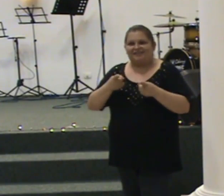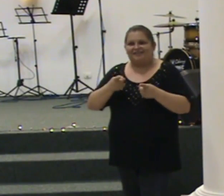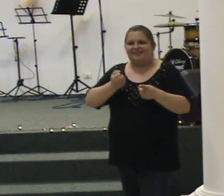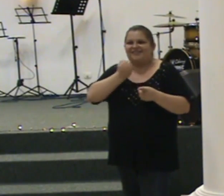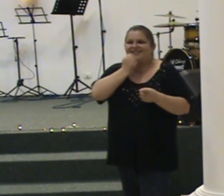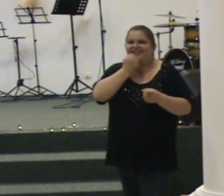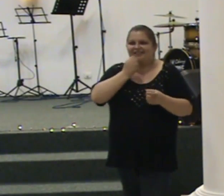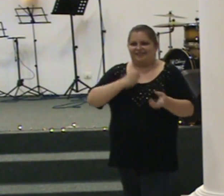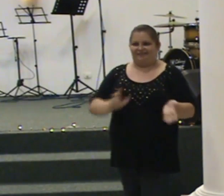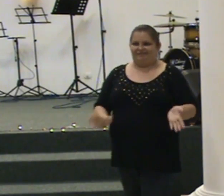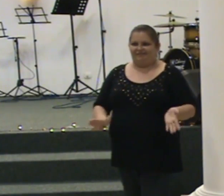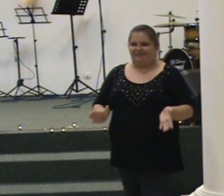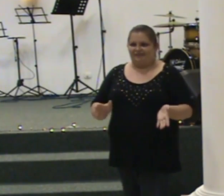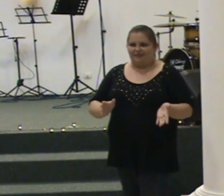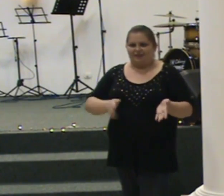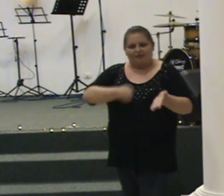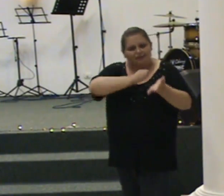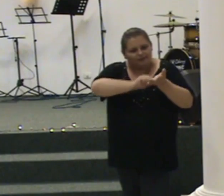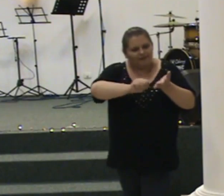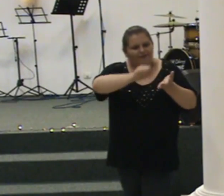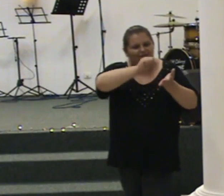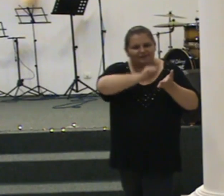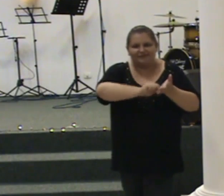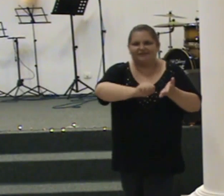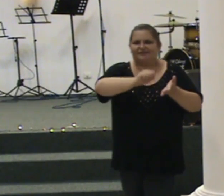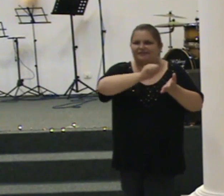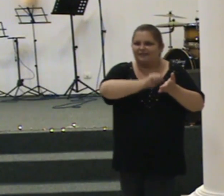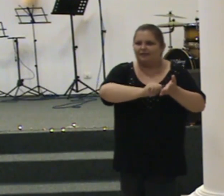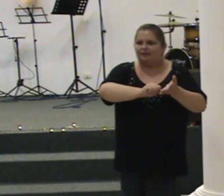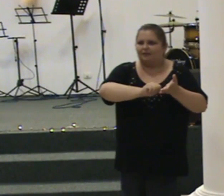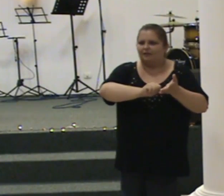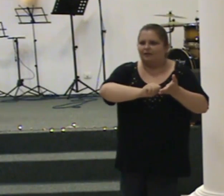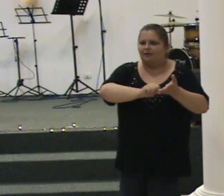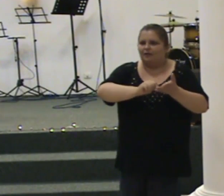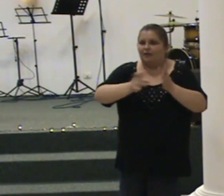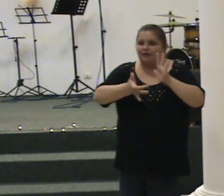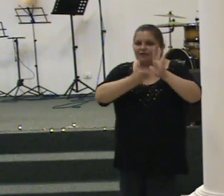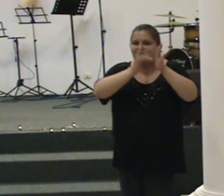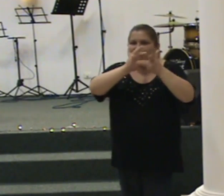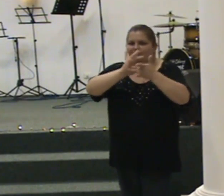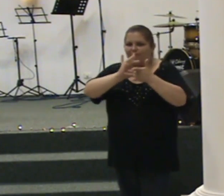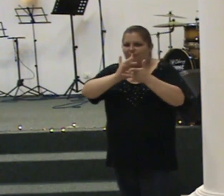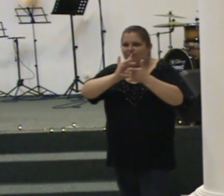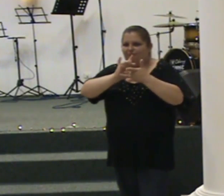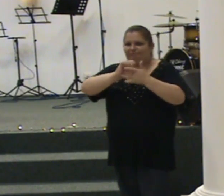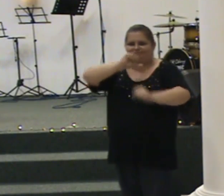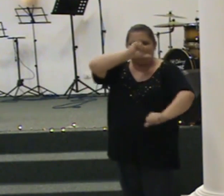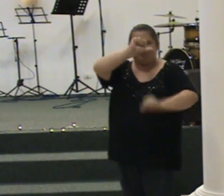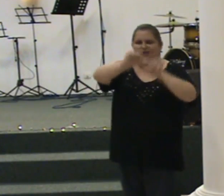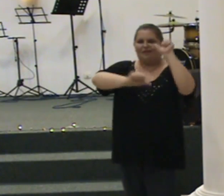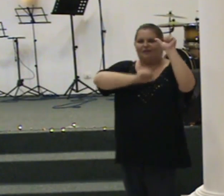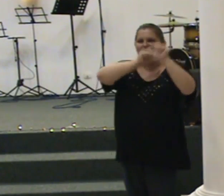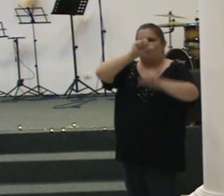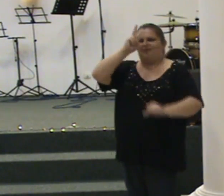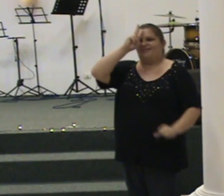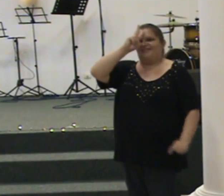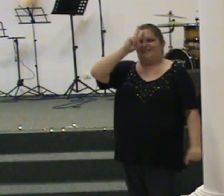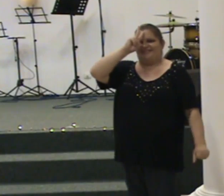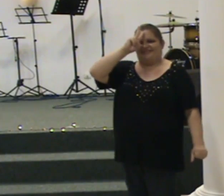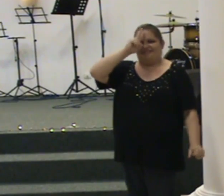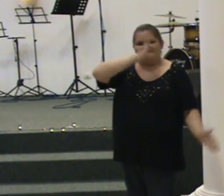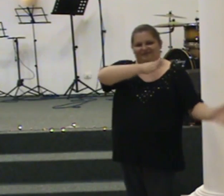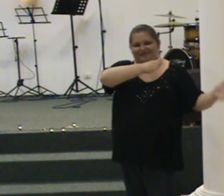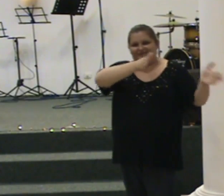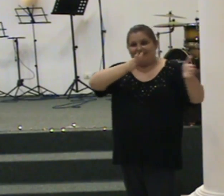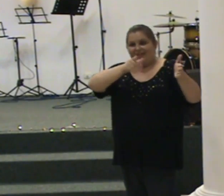história escreveu que Jesus mudou a história. Nós temos hoje o